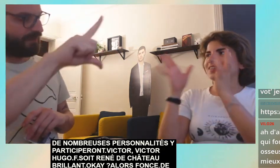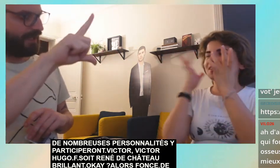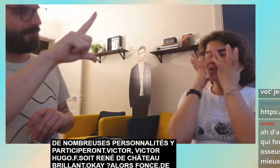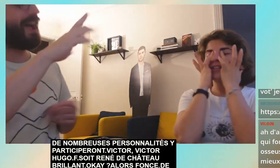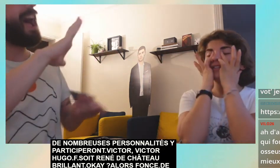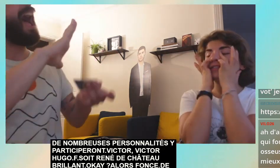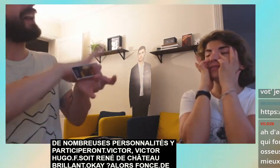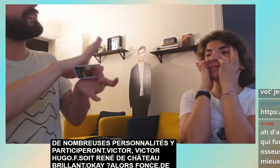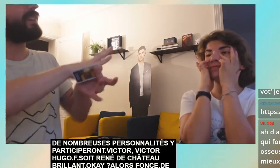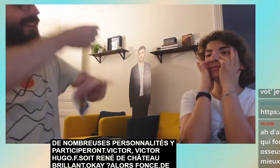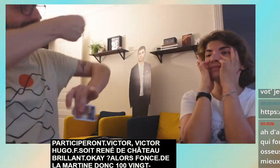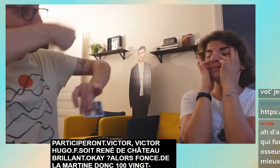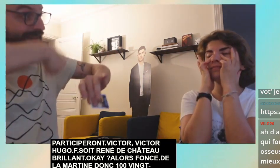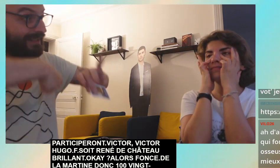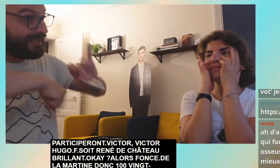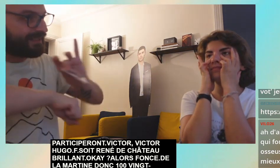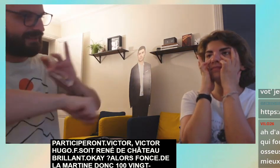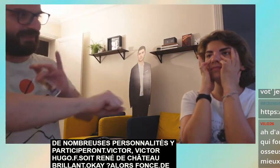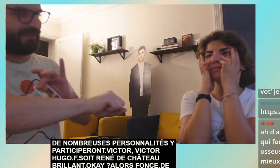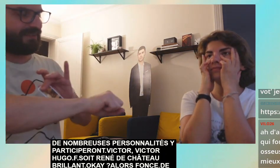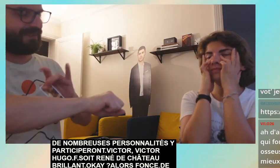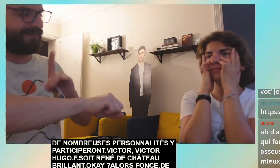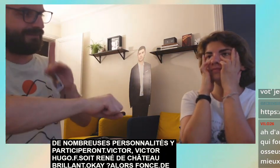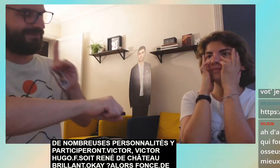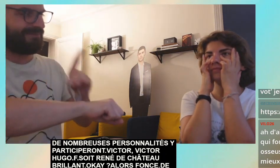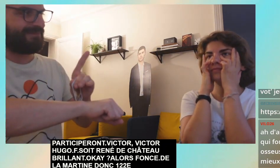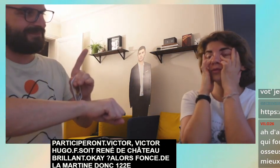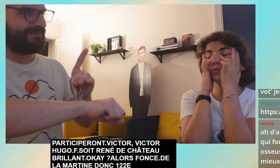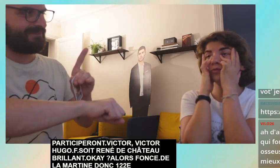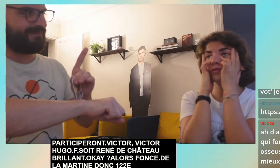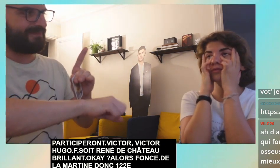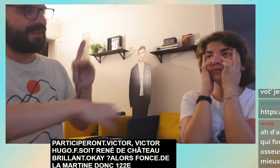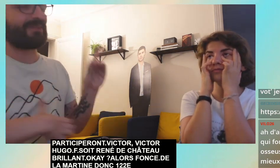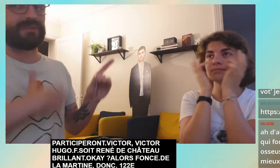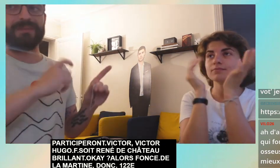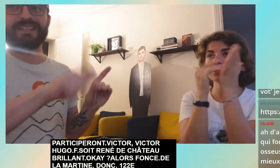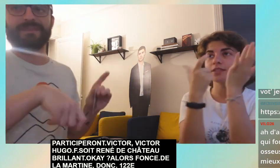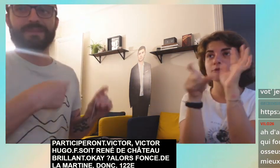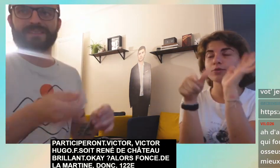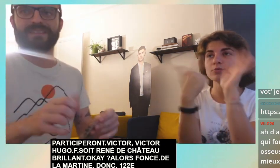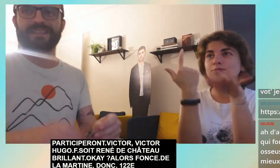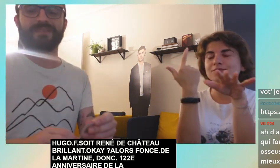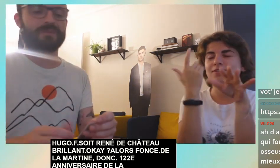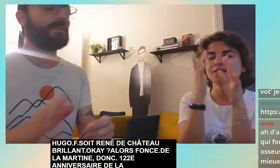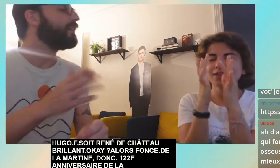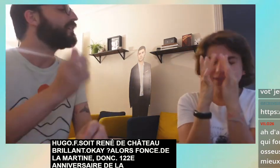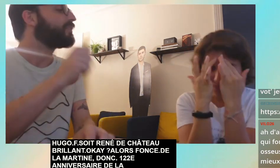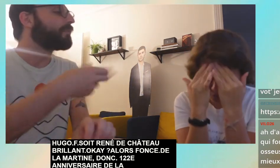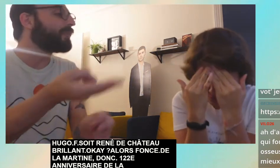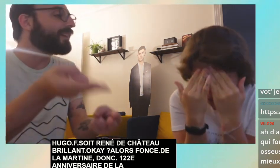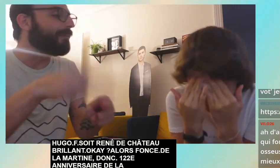122e anniversaire de la naissance de l'abbé de l'épée. 122. Oui, mais ça aurait pu être la